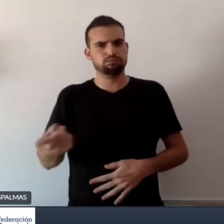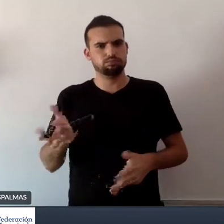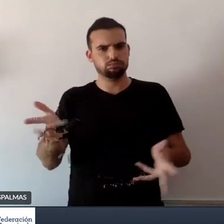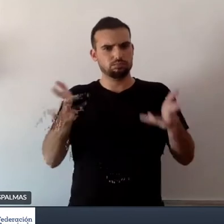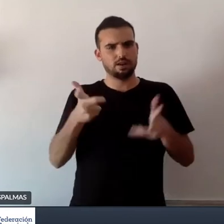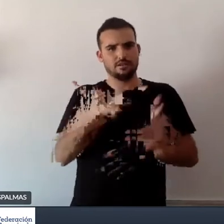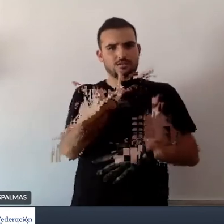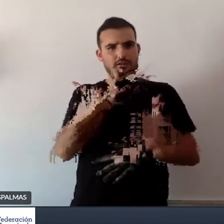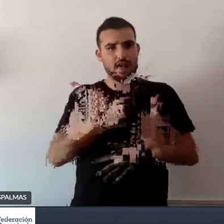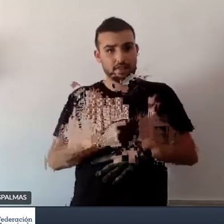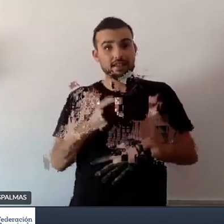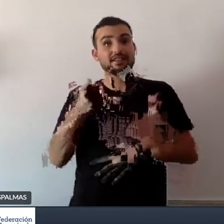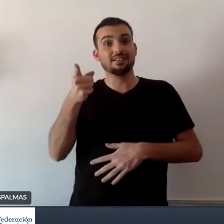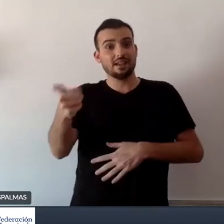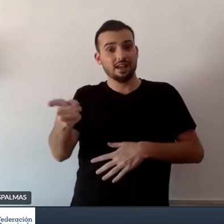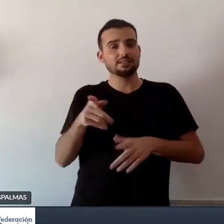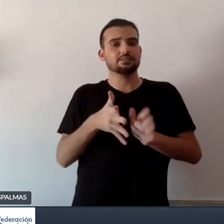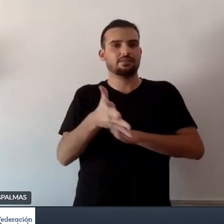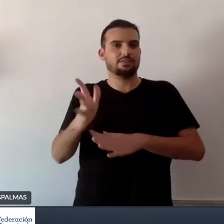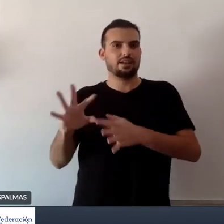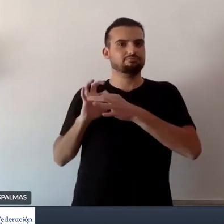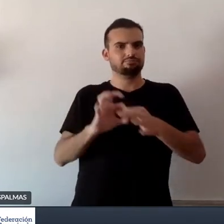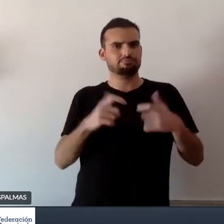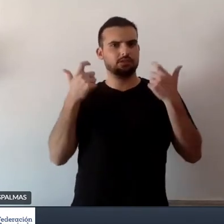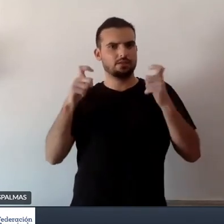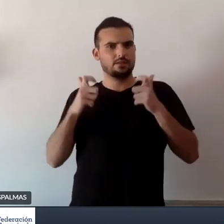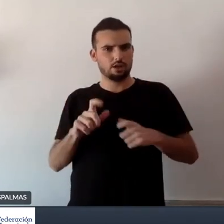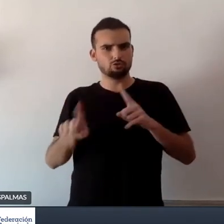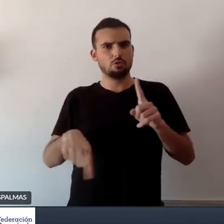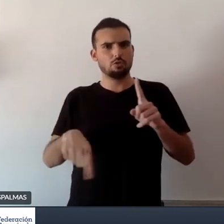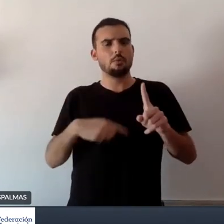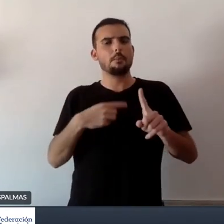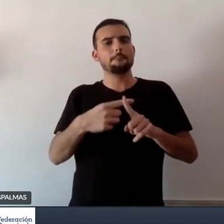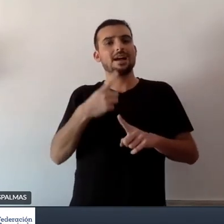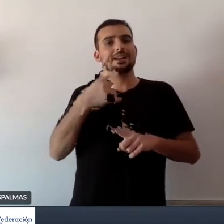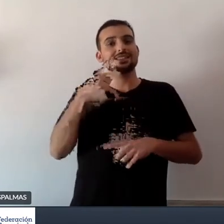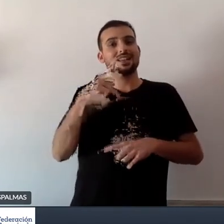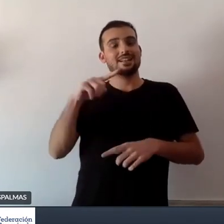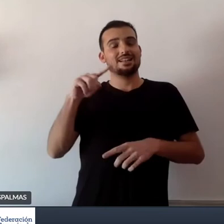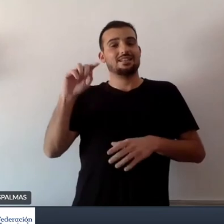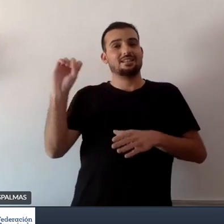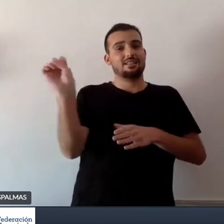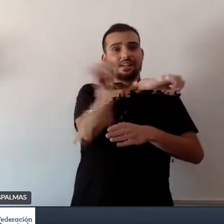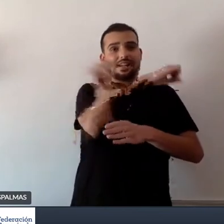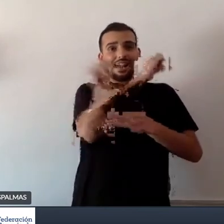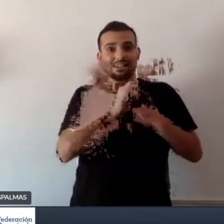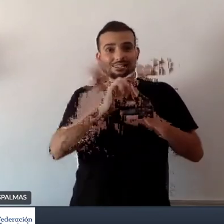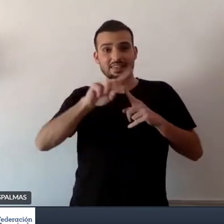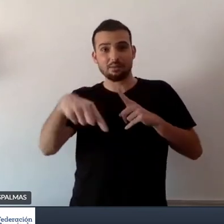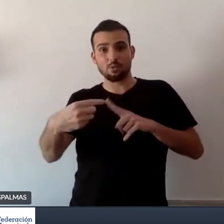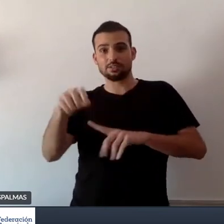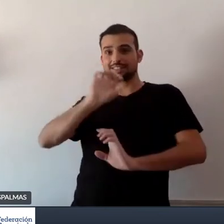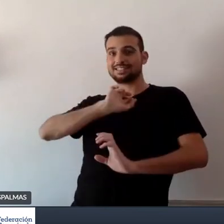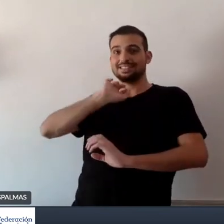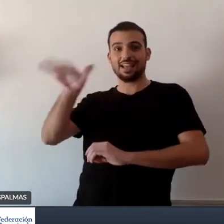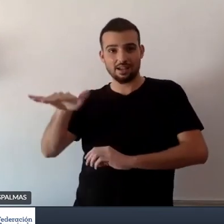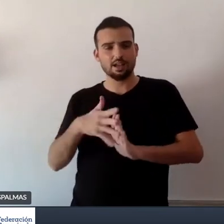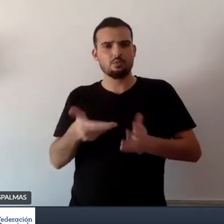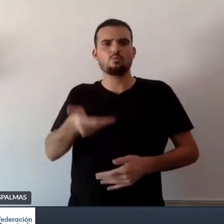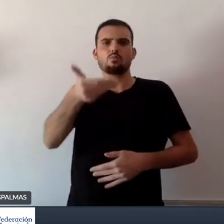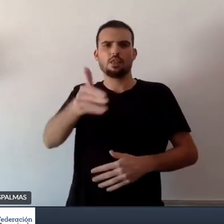rebote defensivo que nos conectaría con la transición, incluso también con el saque tras canasta, es importante comenzar a trabajar